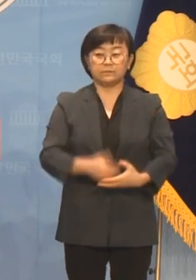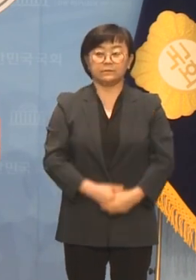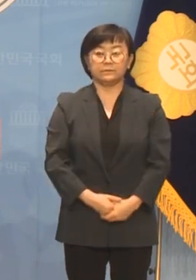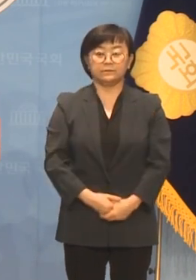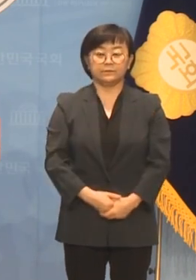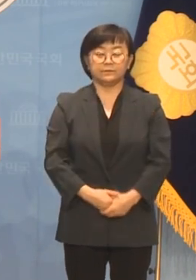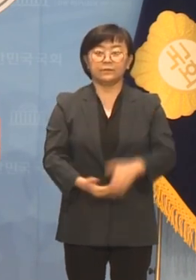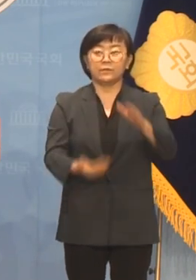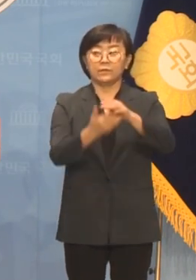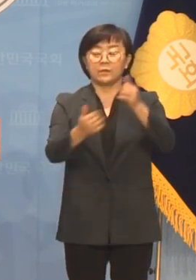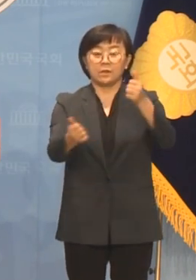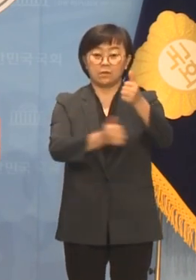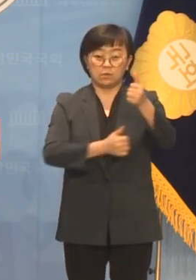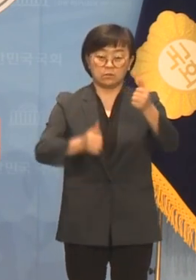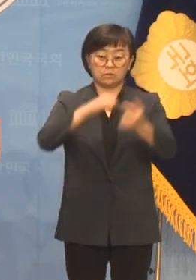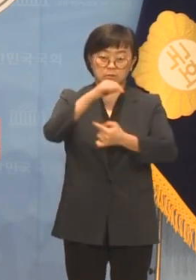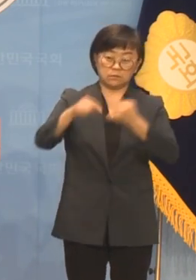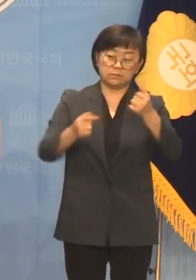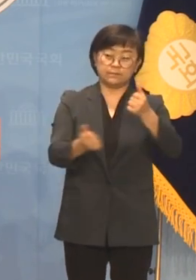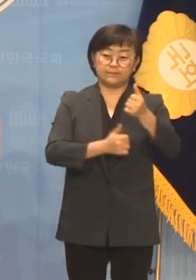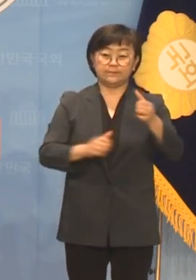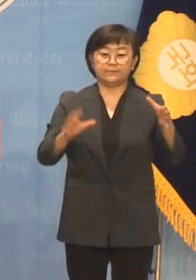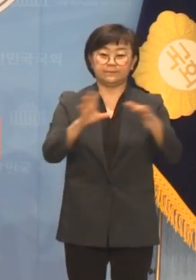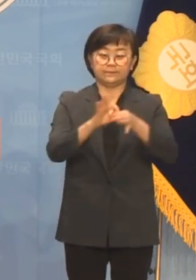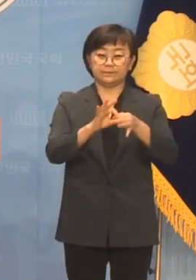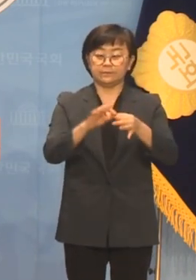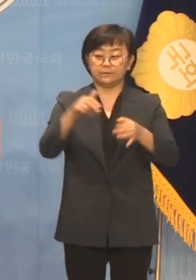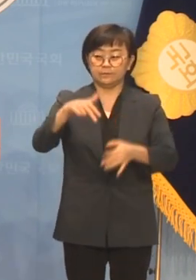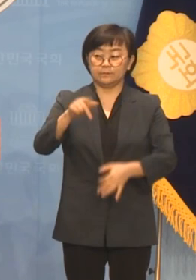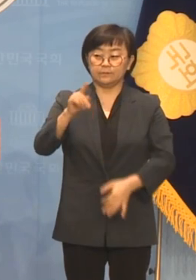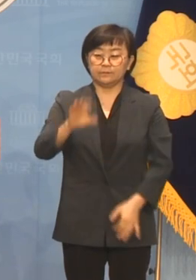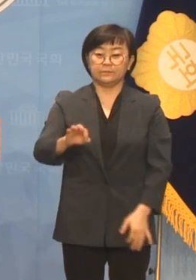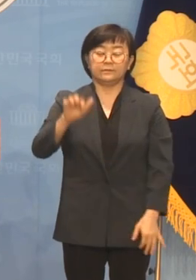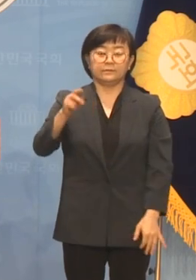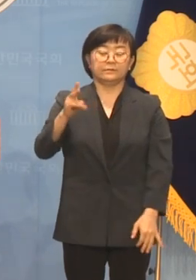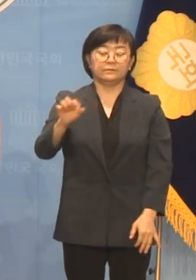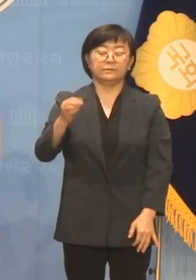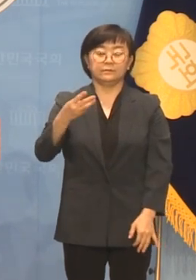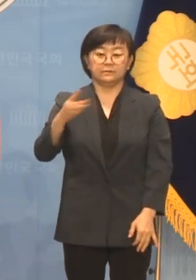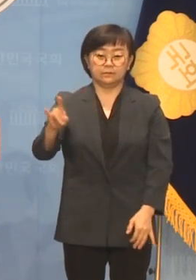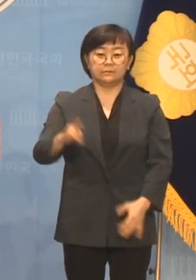하겠습니다. 최고위원이시면서 운영위 소속이신 장경태 의원님 와주셨습니다.